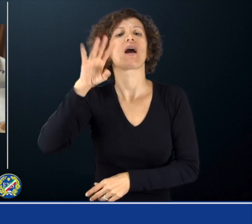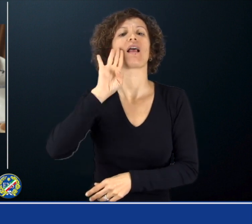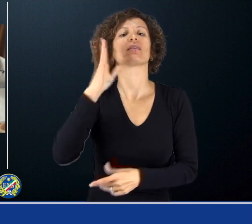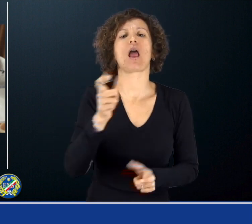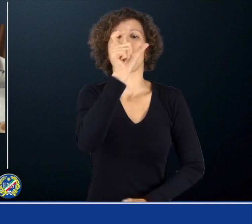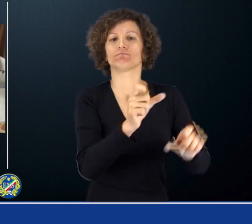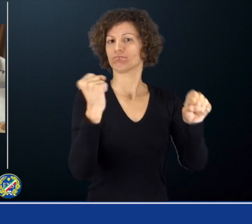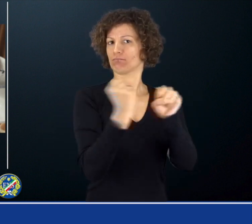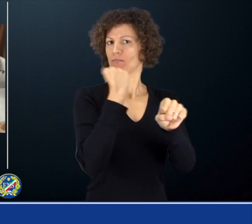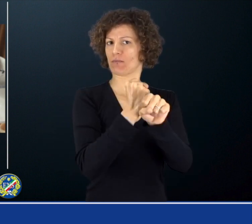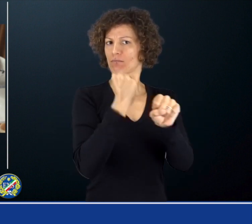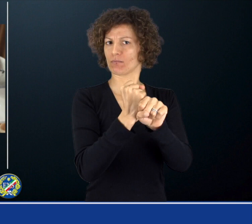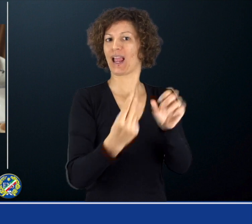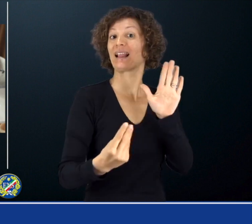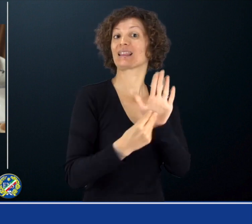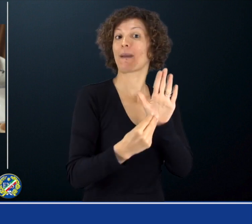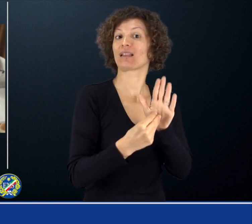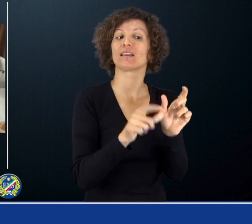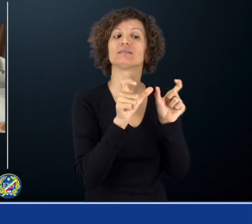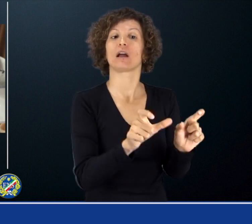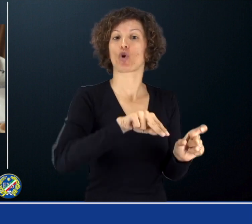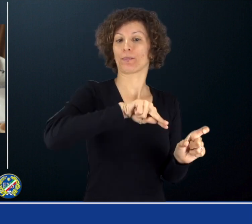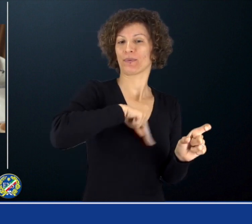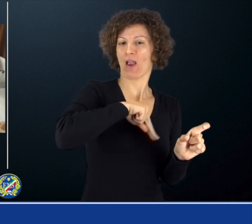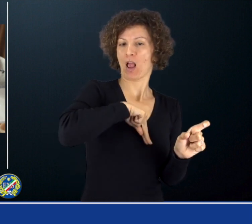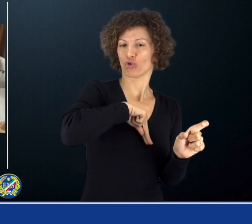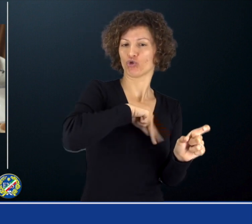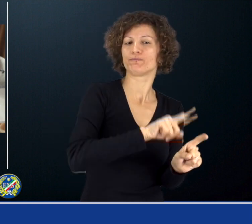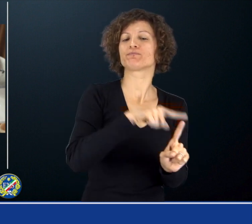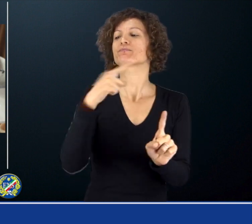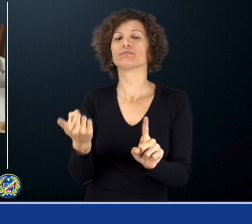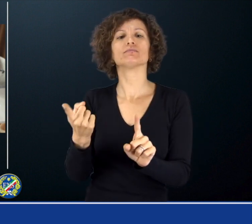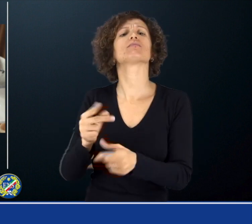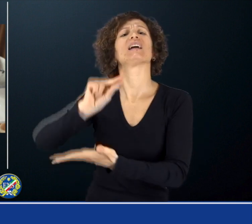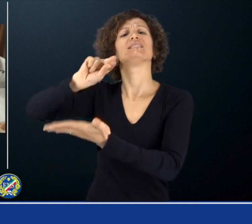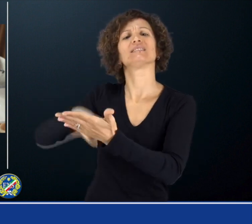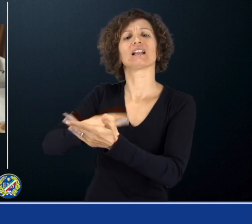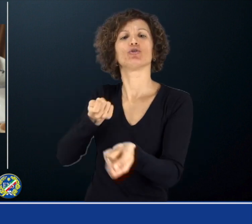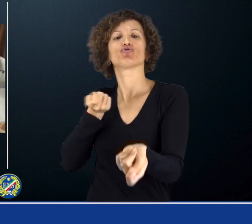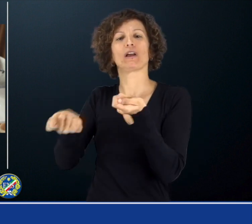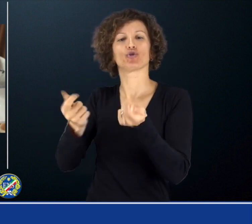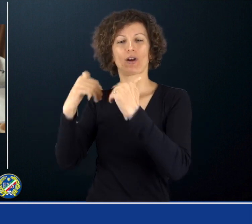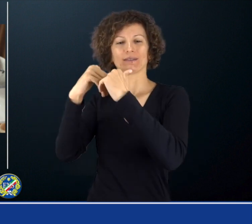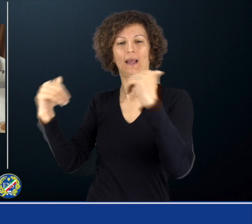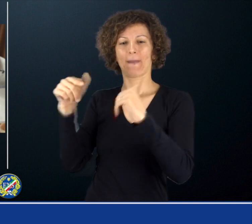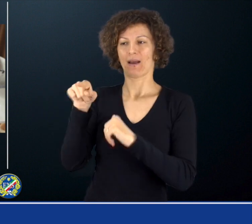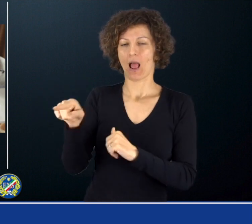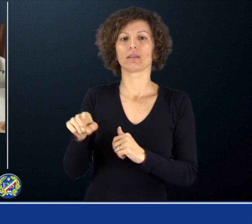lavoratrici e dei lavoratori dipendenti del settore privato e degli iscritti alla gestione separata. Secondo le novità